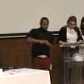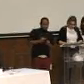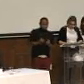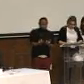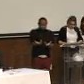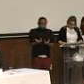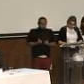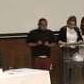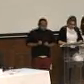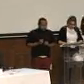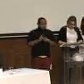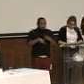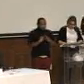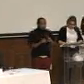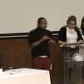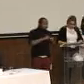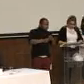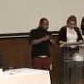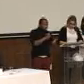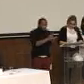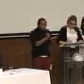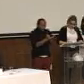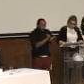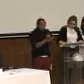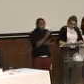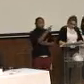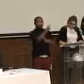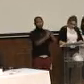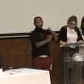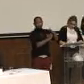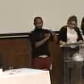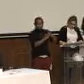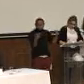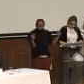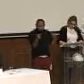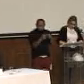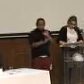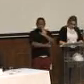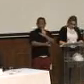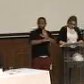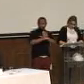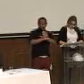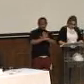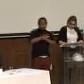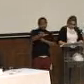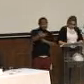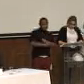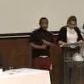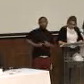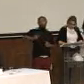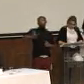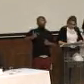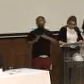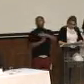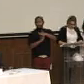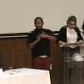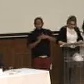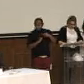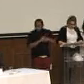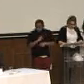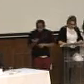de contratação de outra empresa. Primeiramente, fazendo aquilo que está previsto na lei. Chama o segundo colocado. Se o segundo colocado